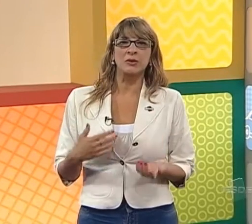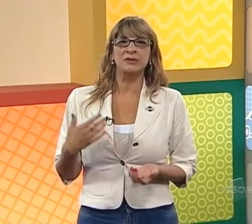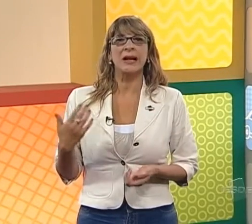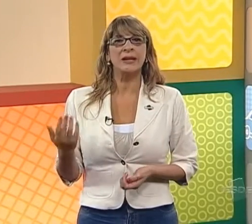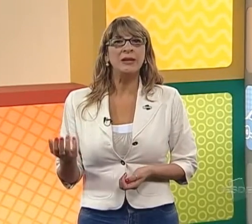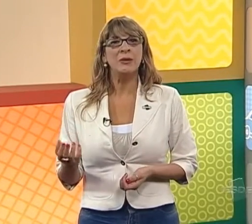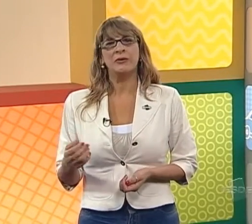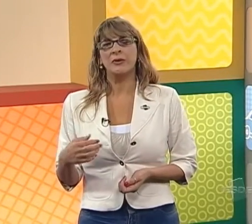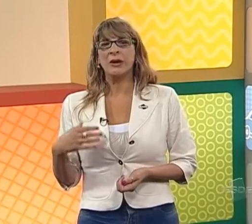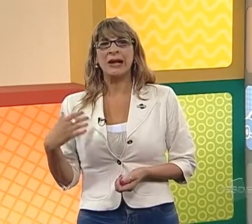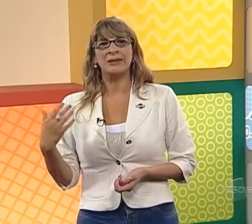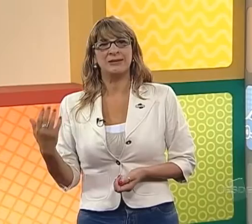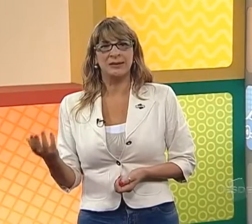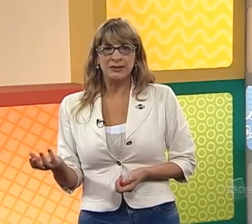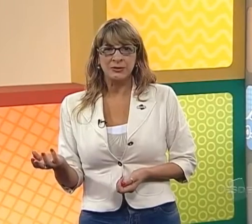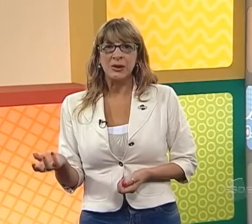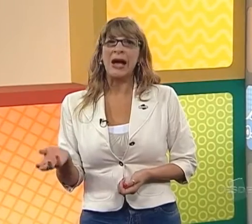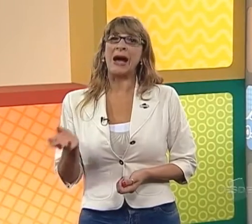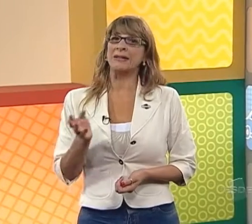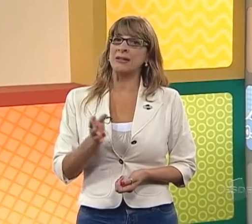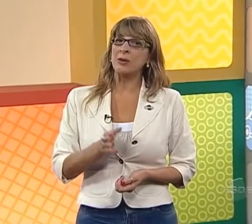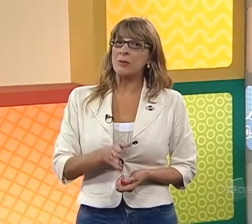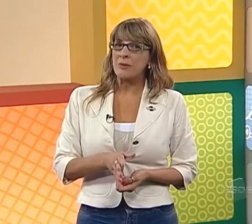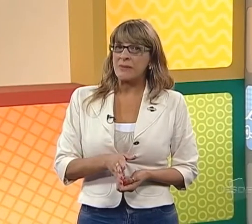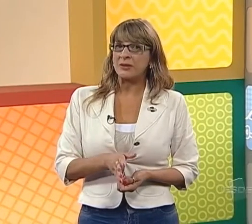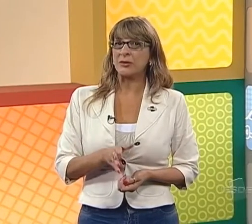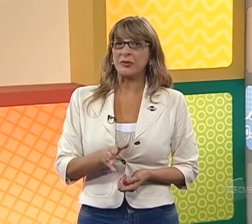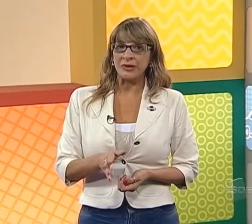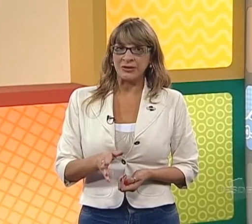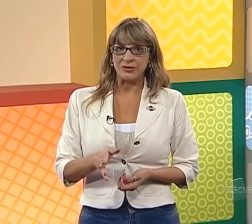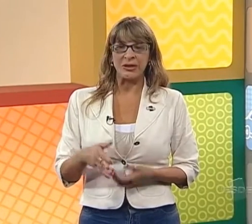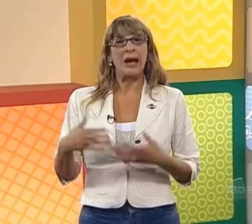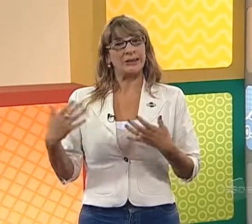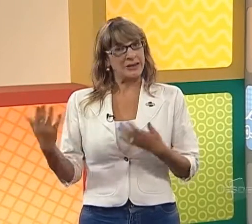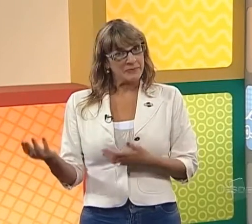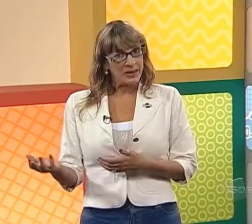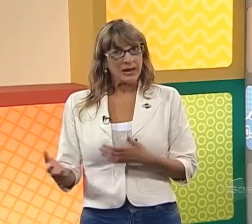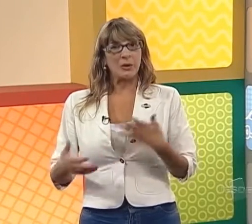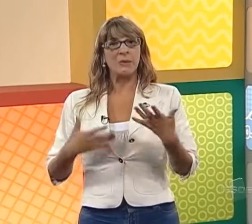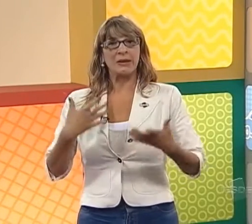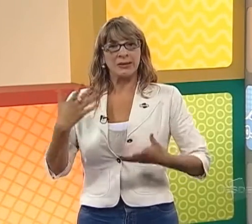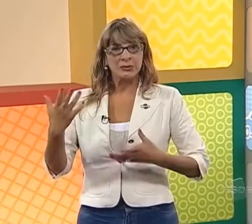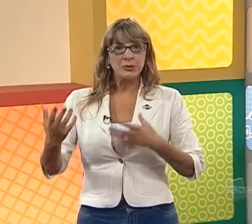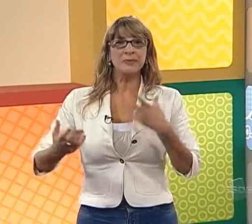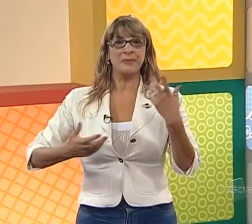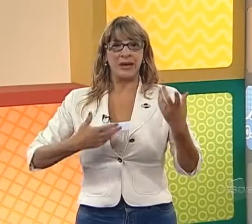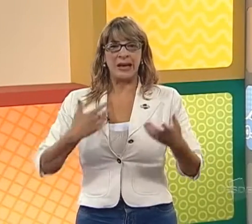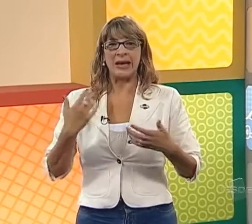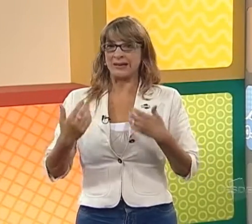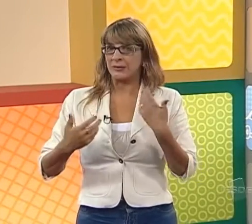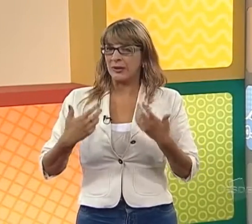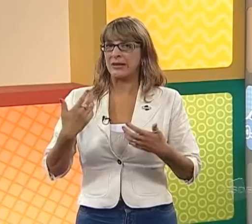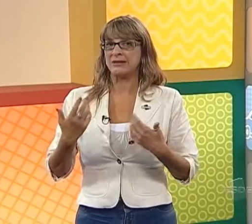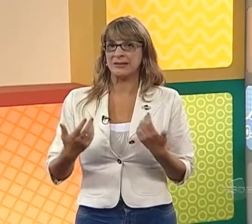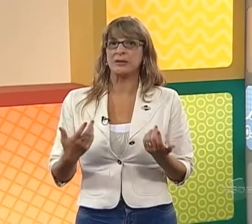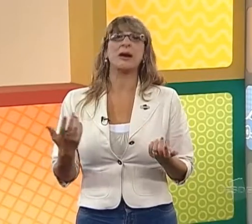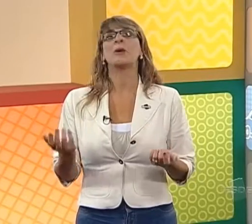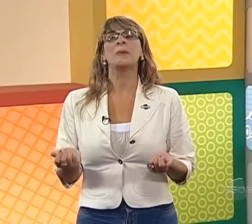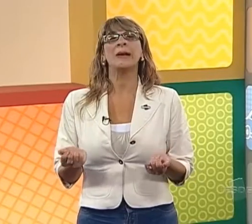sons da língua, vocalizando, assim como bebês ouvintes, também acompanhando, essa vocalização é